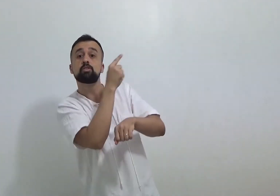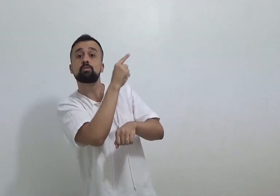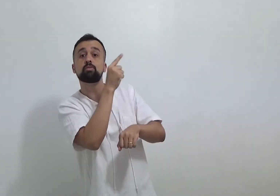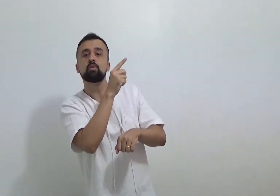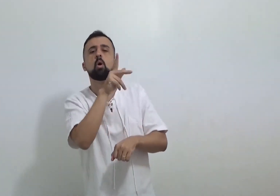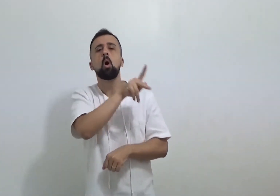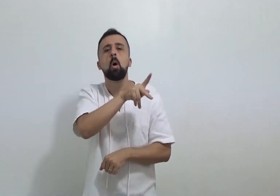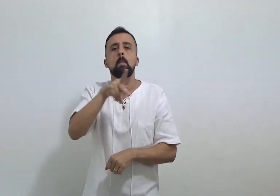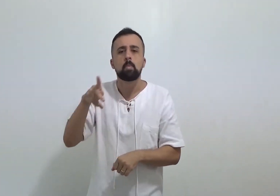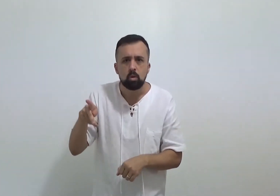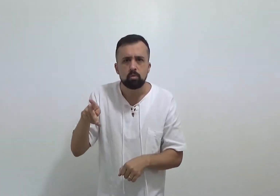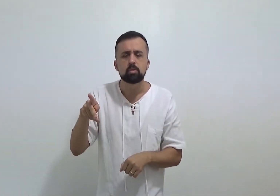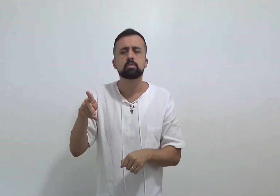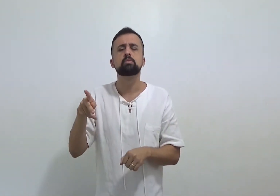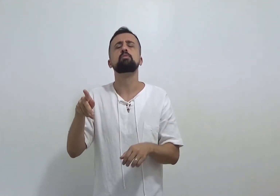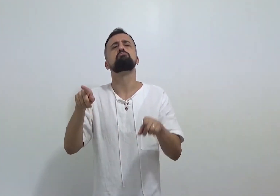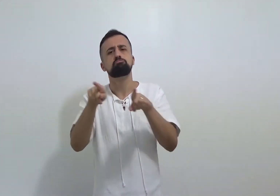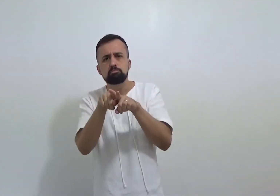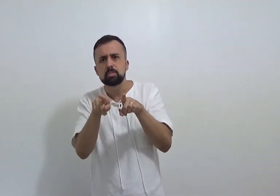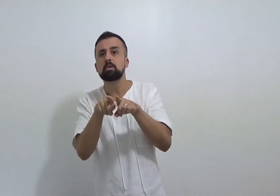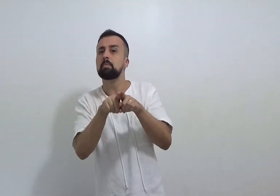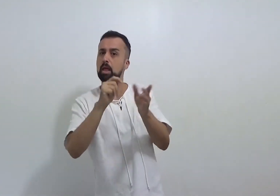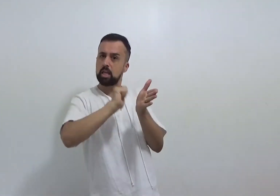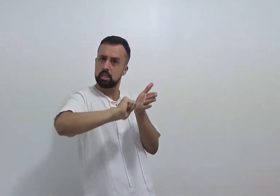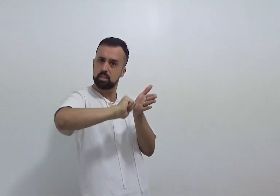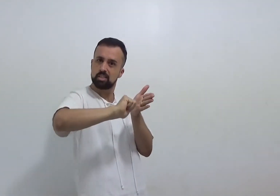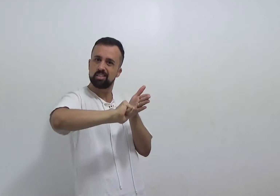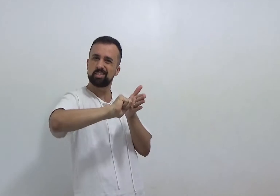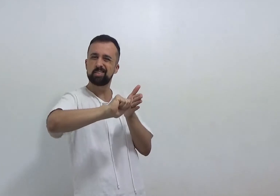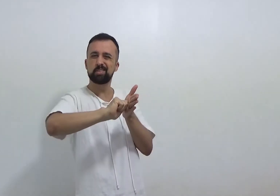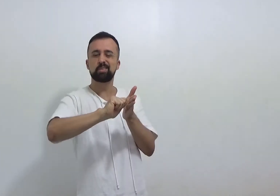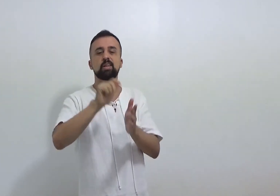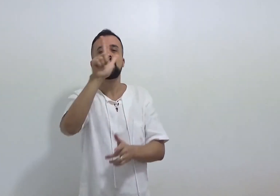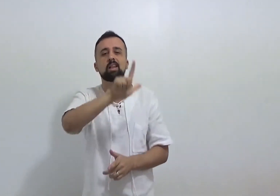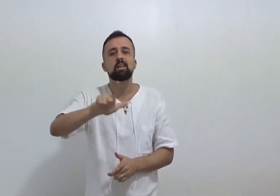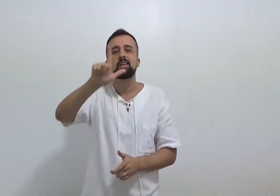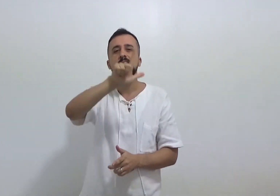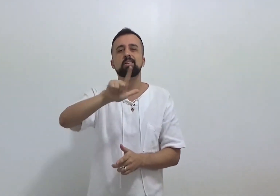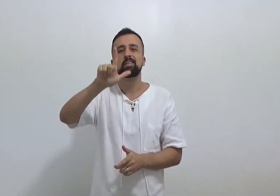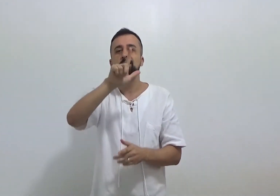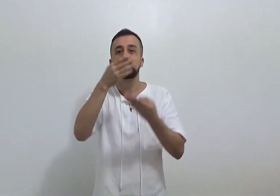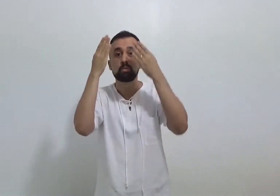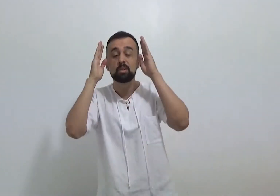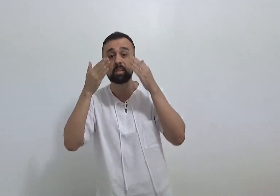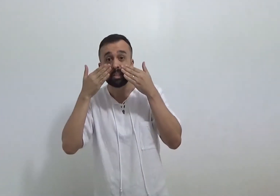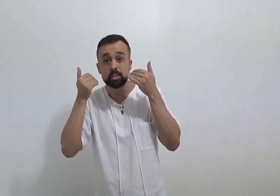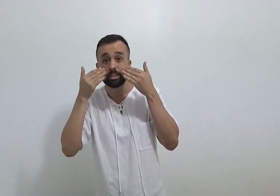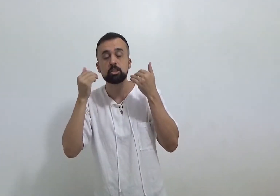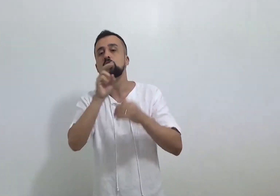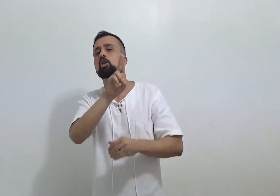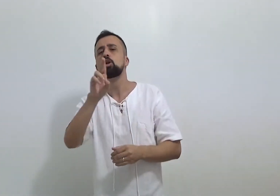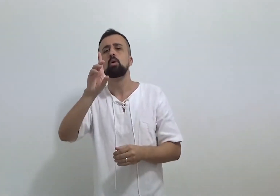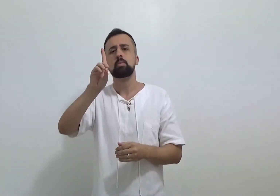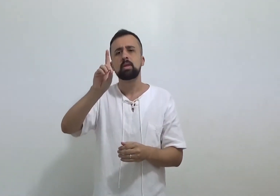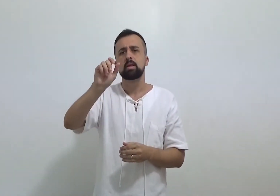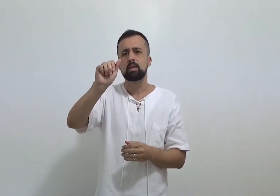Vocês viram no vídeo o professor e também escritor de literatura